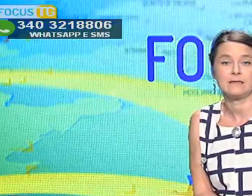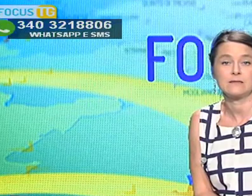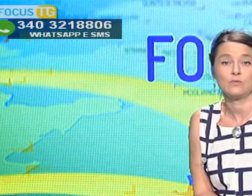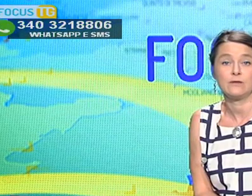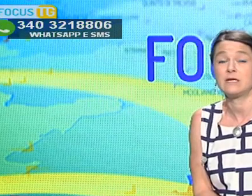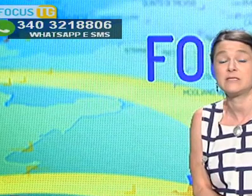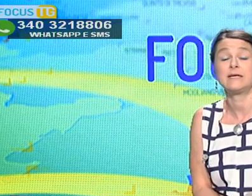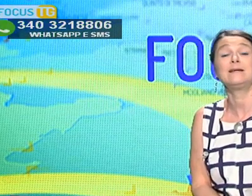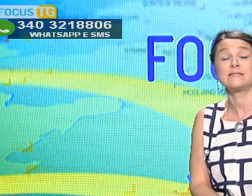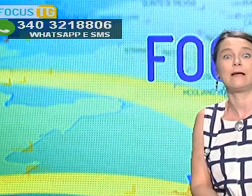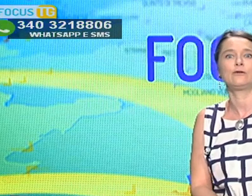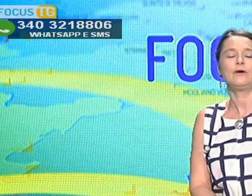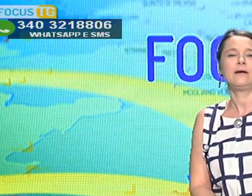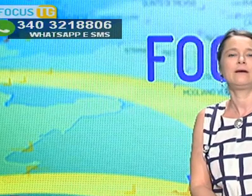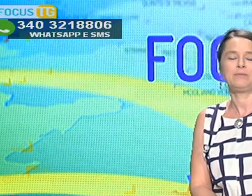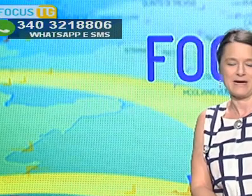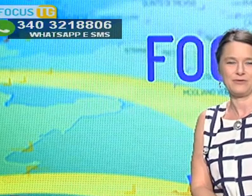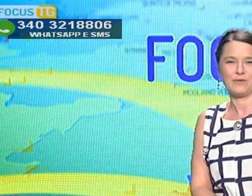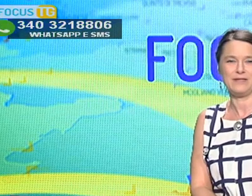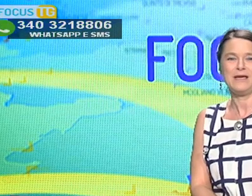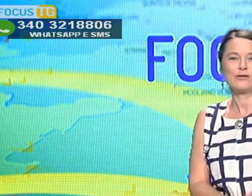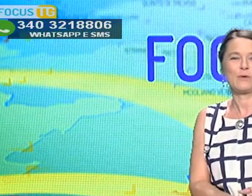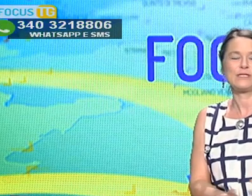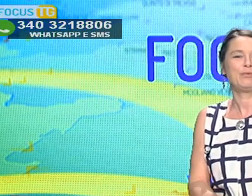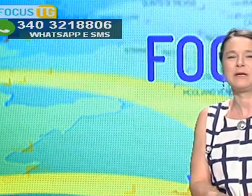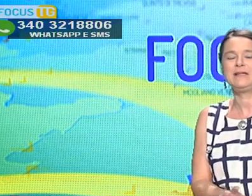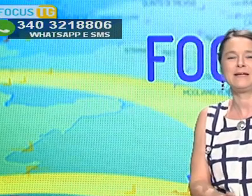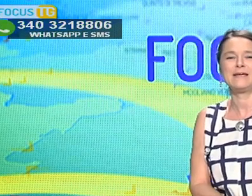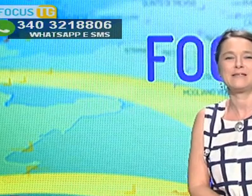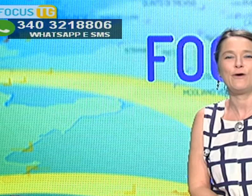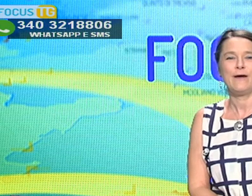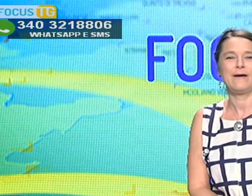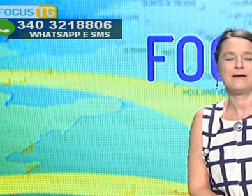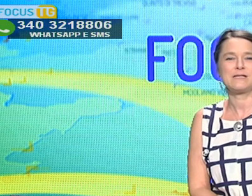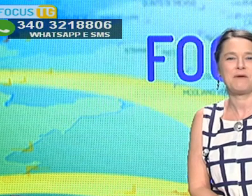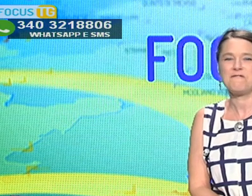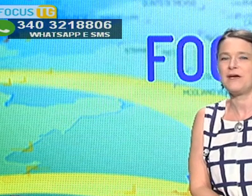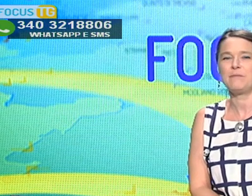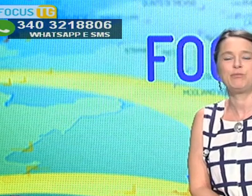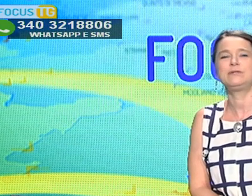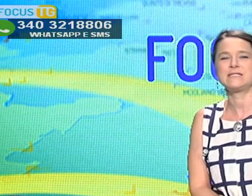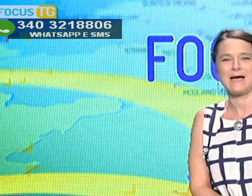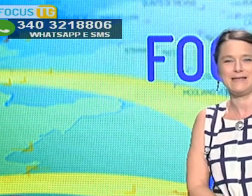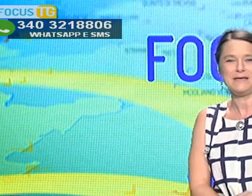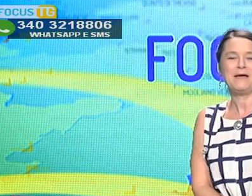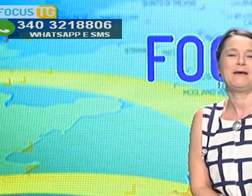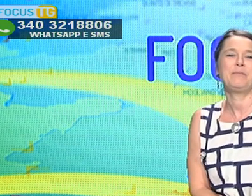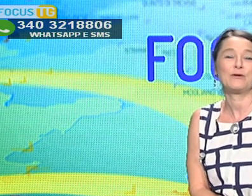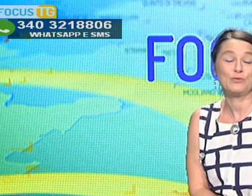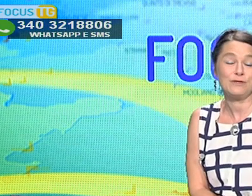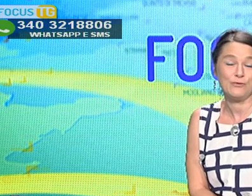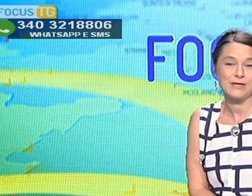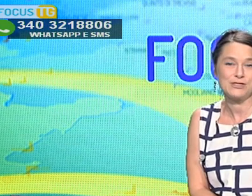dal Santuario della Basilica del Santo di Padova. Quindi sono questi appuntamenti che restano sempre fermi, punti saldi